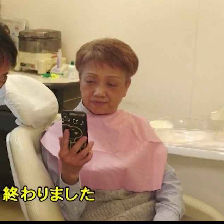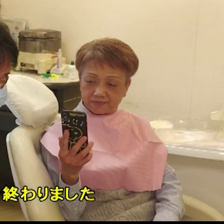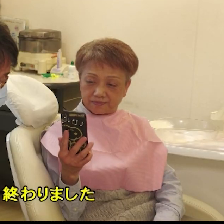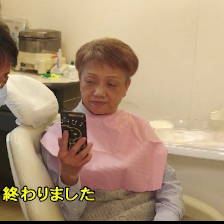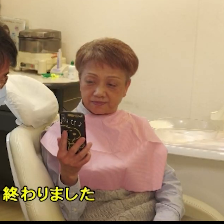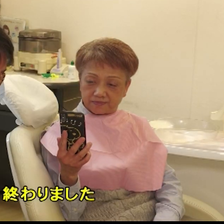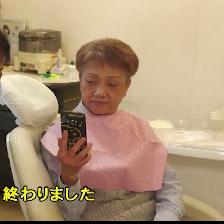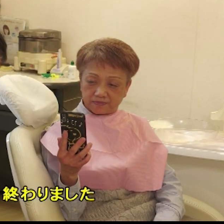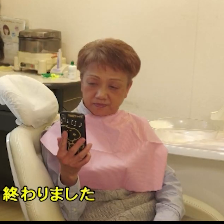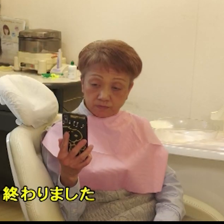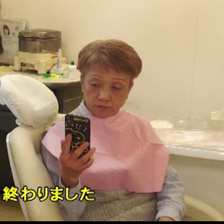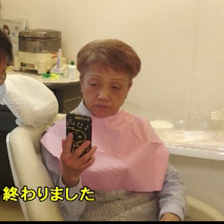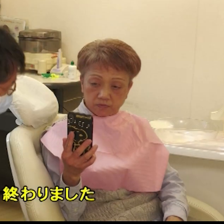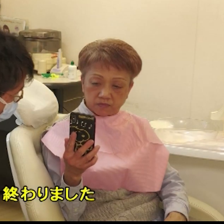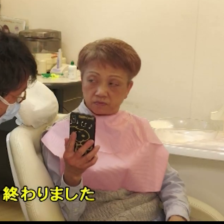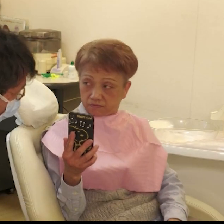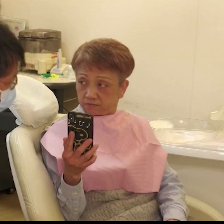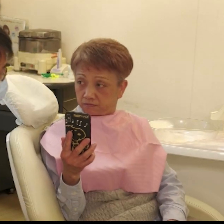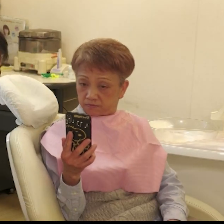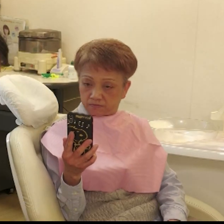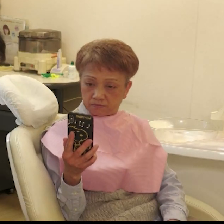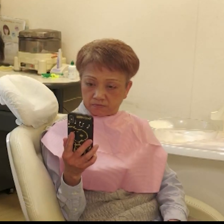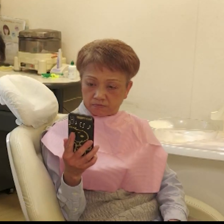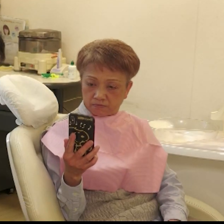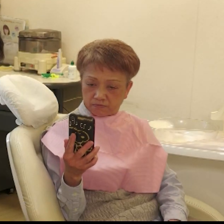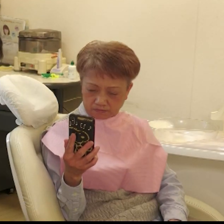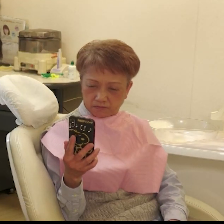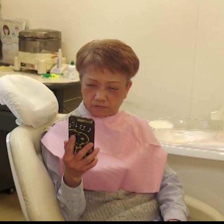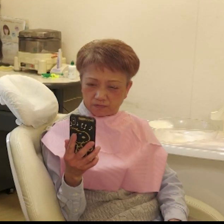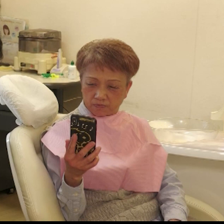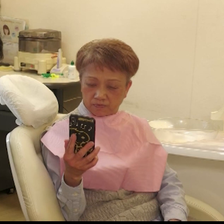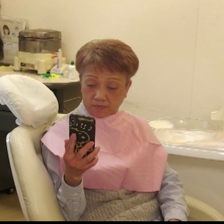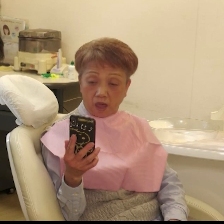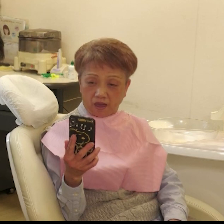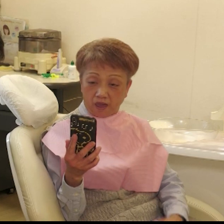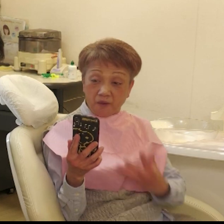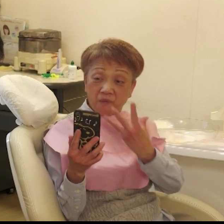治療の方、今日終わりました。